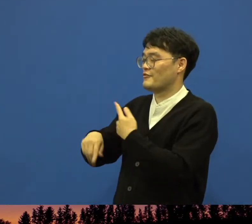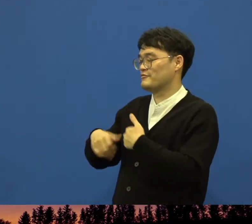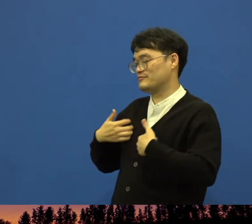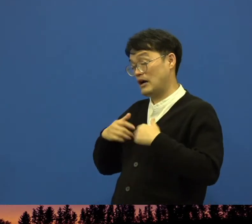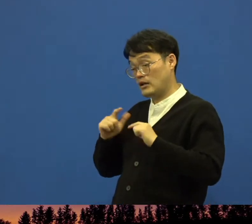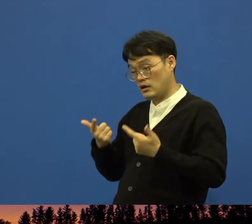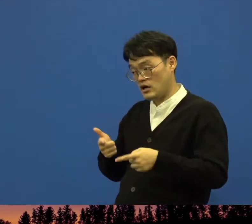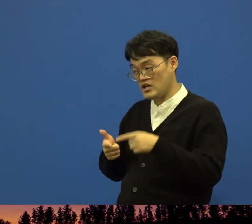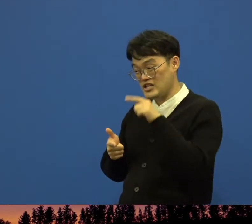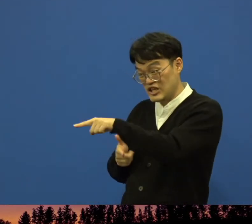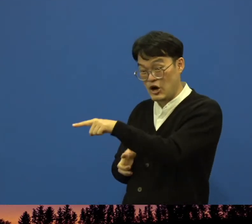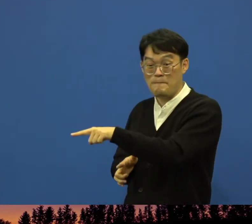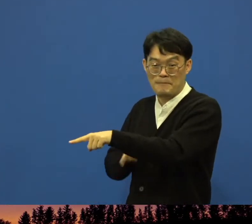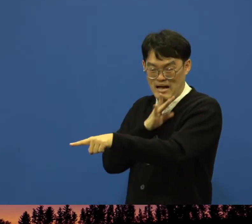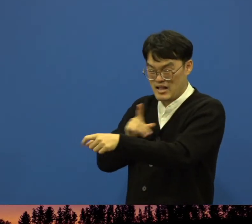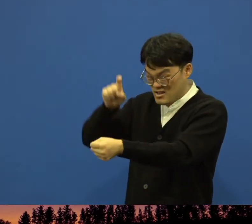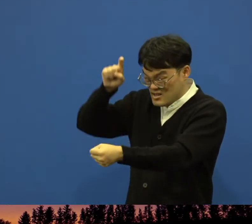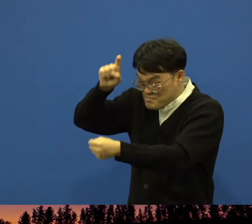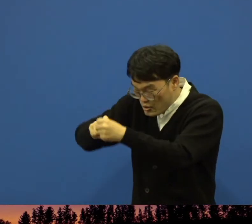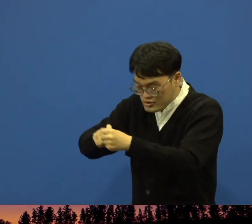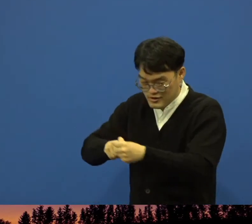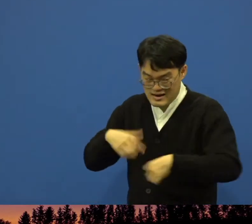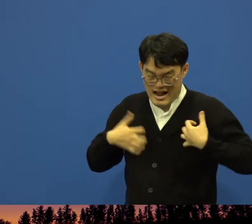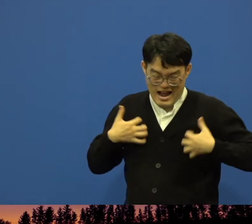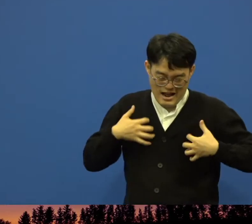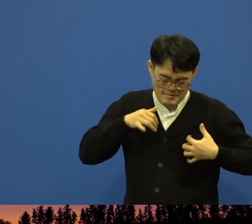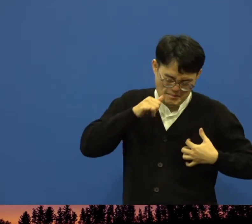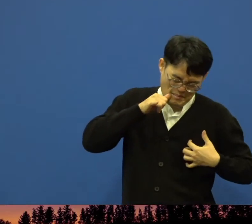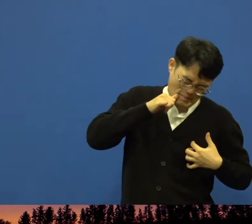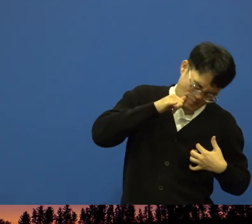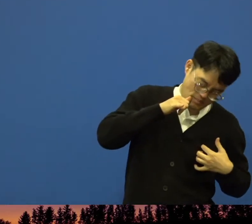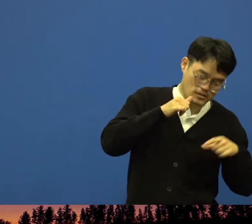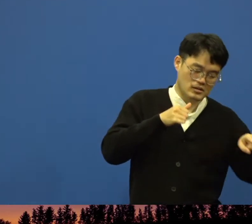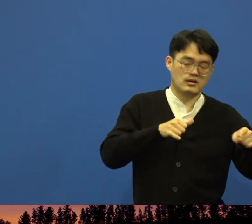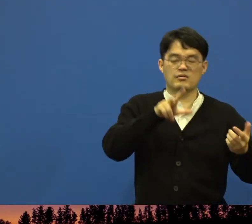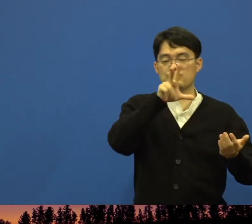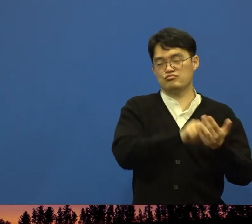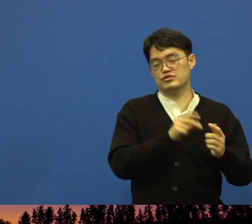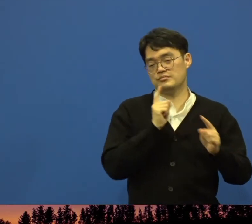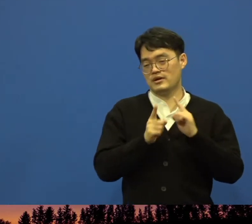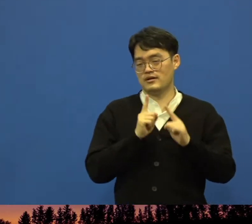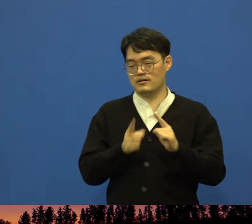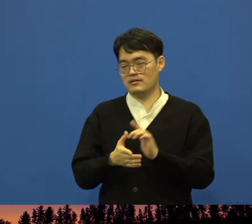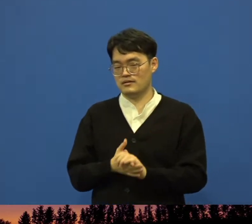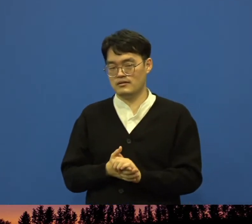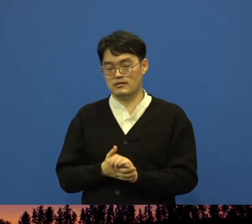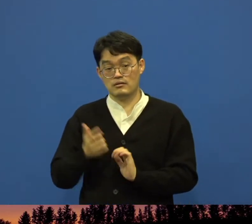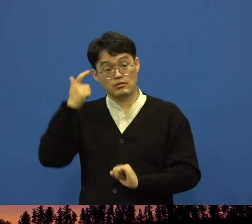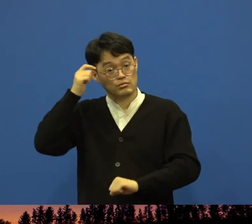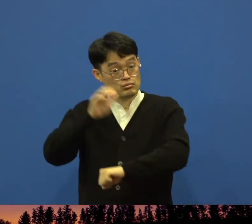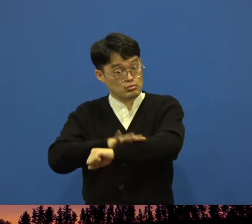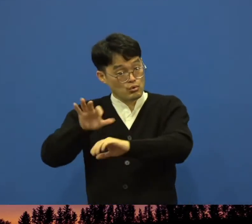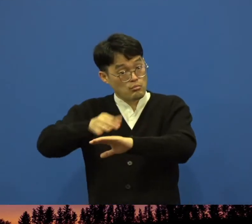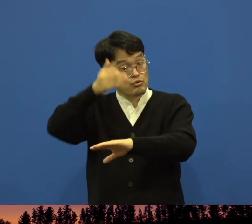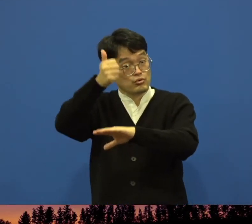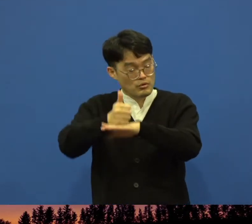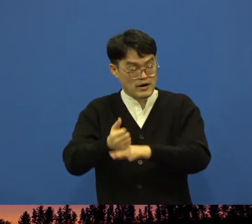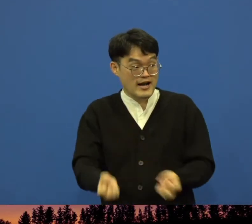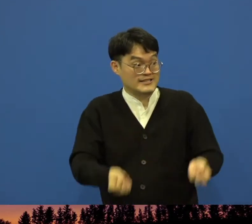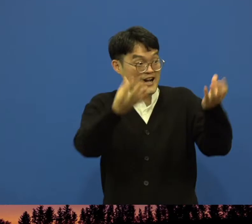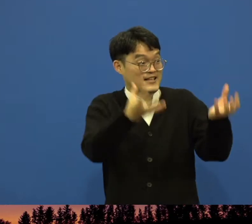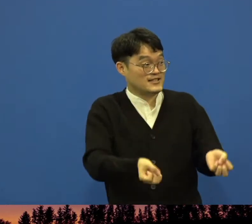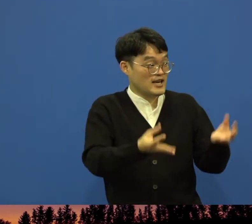그런 게 있잖아요. 솔로몬이 그렇게 살았던 거죠, 한때. 쾌락이 삶의 중심에 와 있는 거. 잠시의 즐거움이